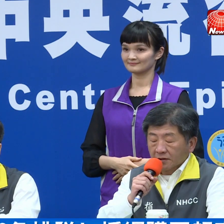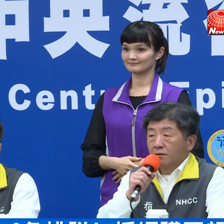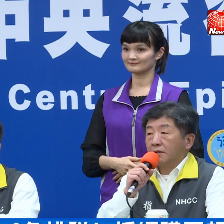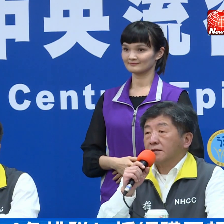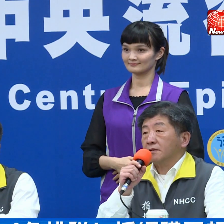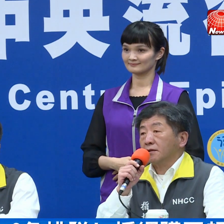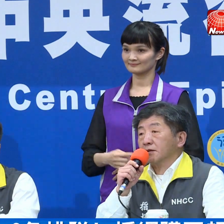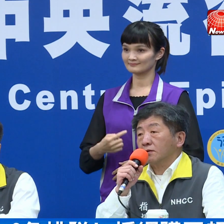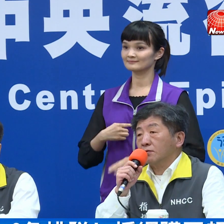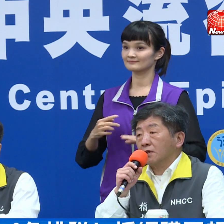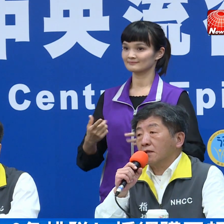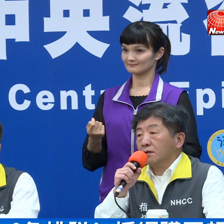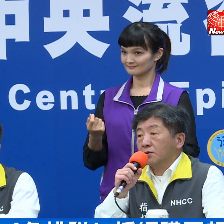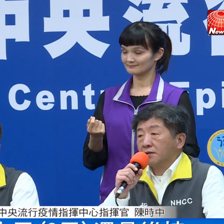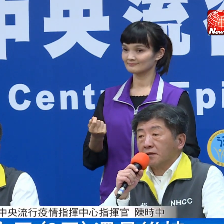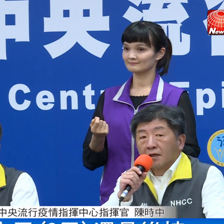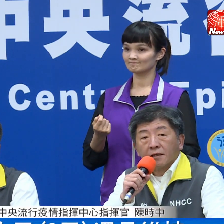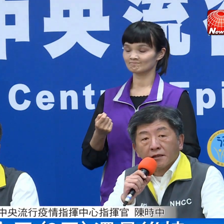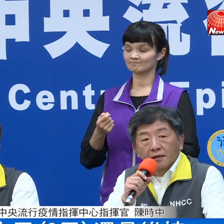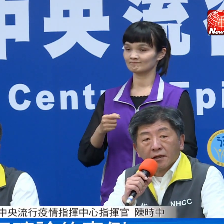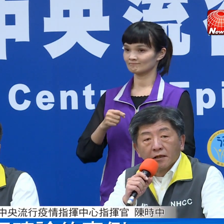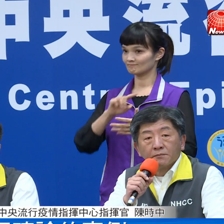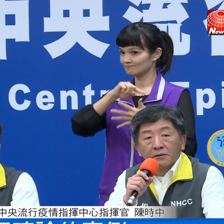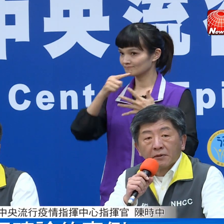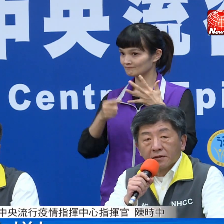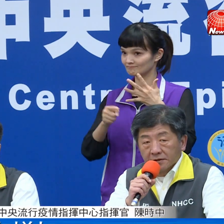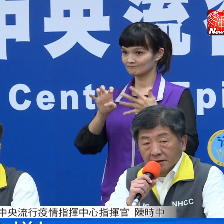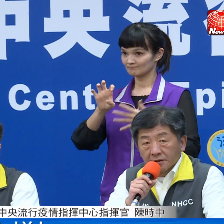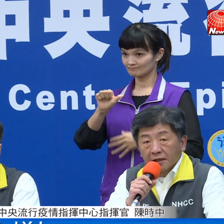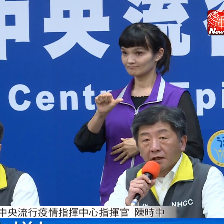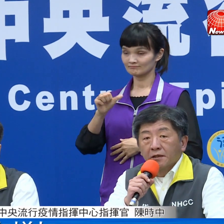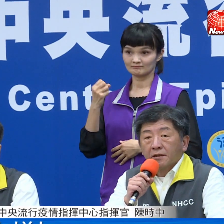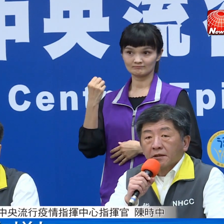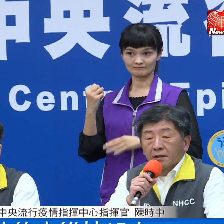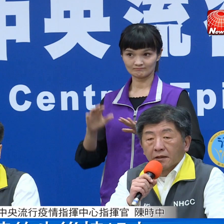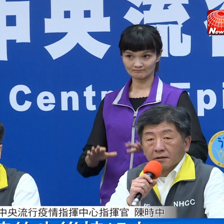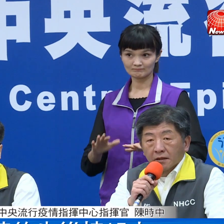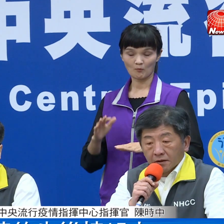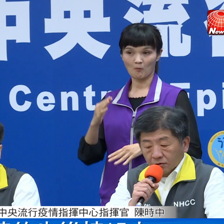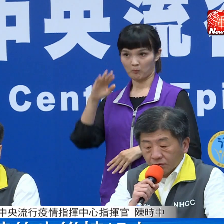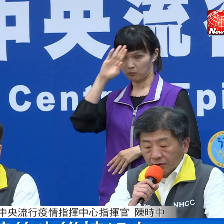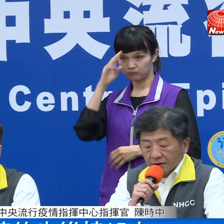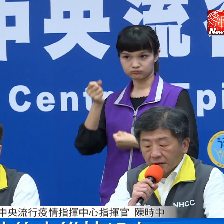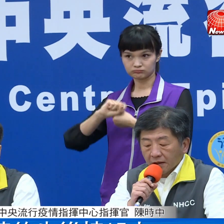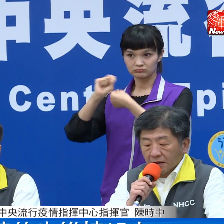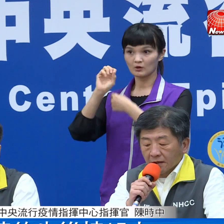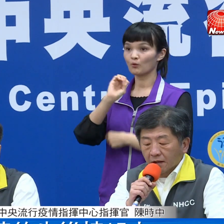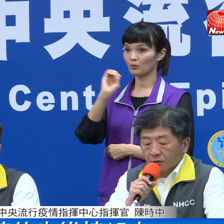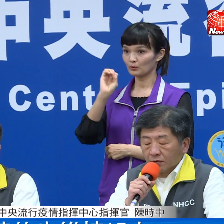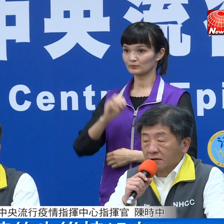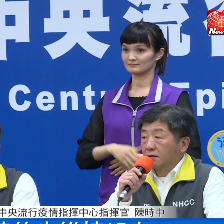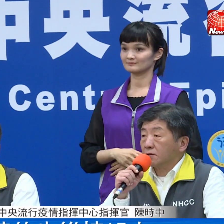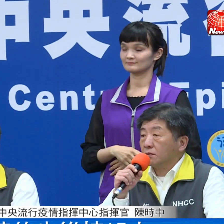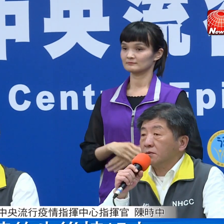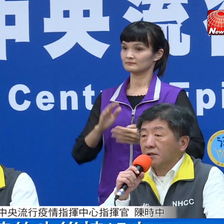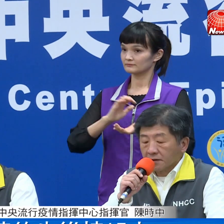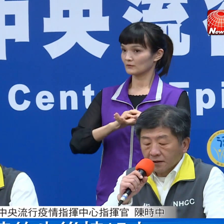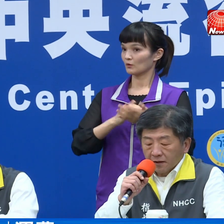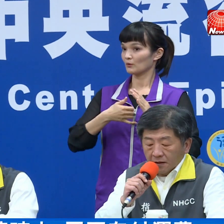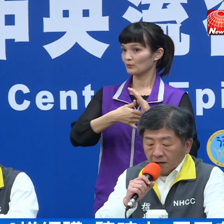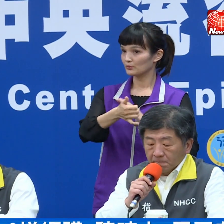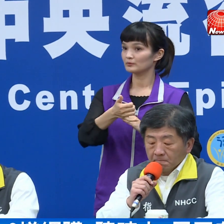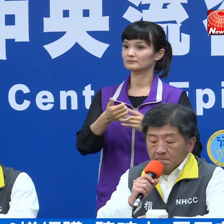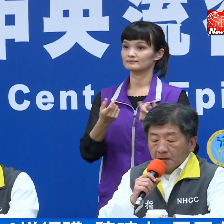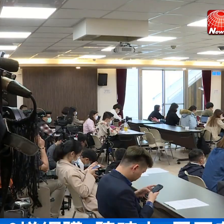我们今天还是维持着45个确诊的案例哈，并没有增加，好，那出院的也哈维持